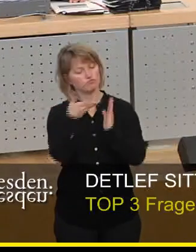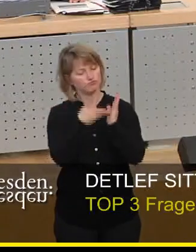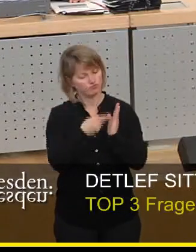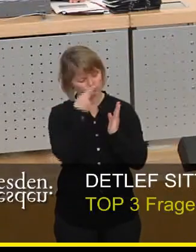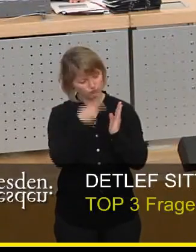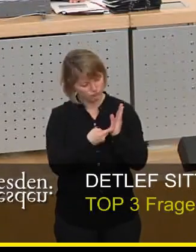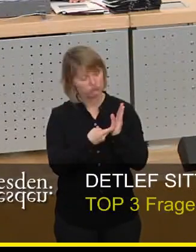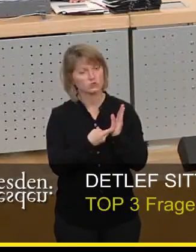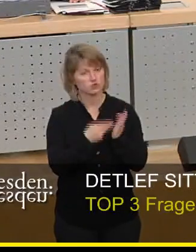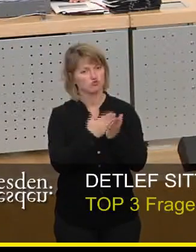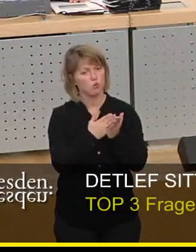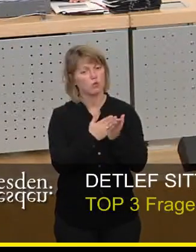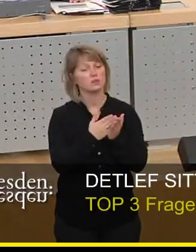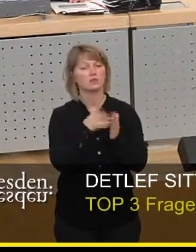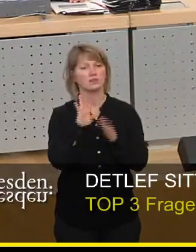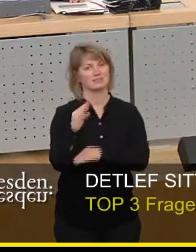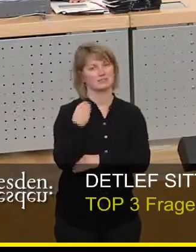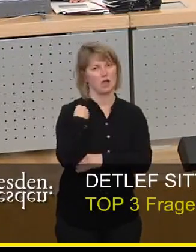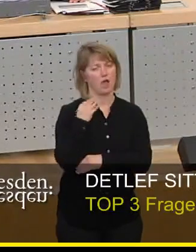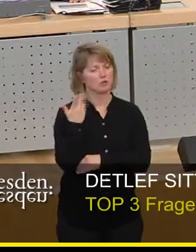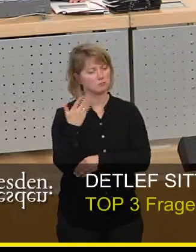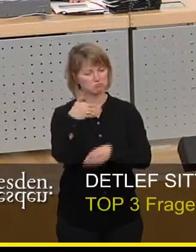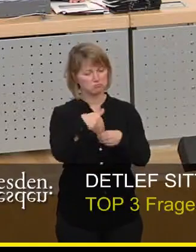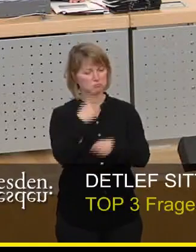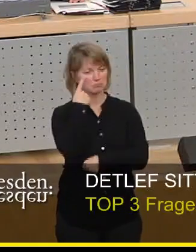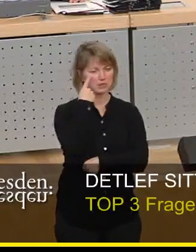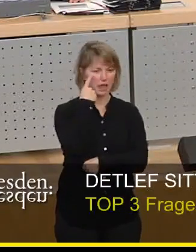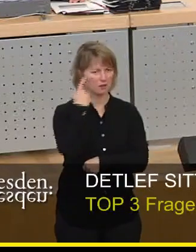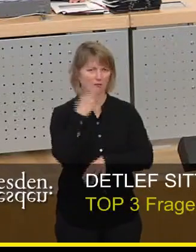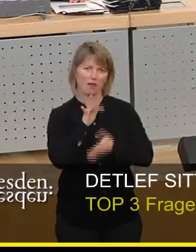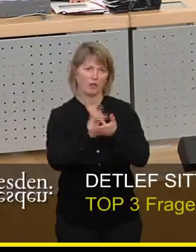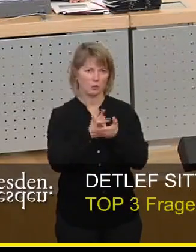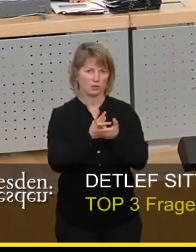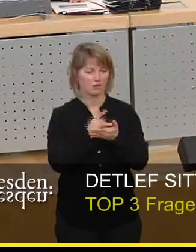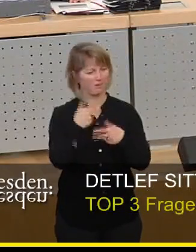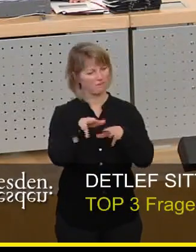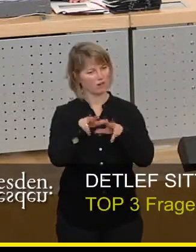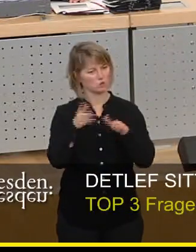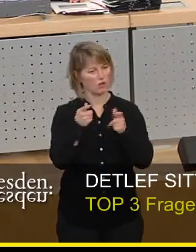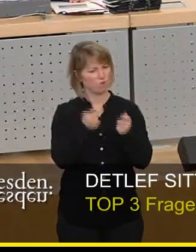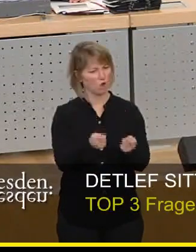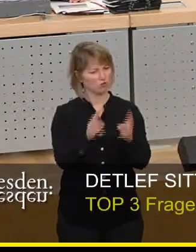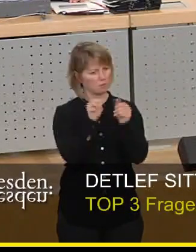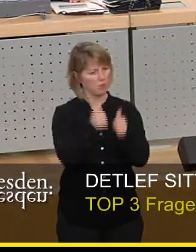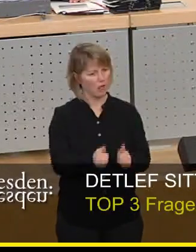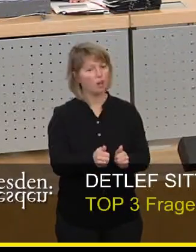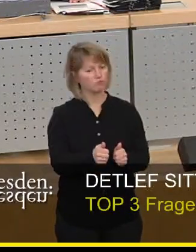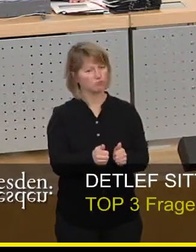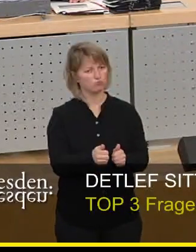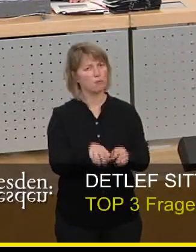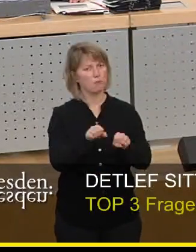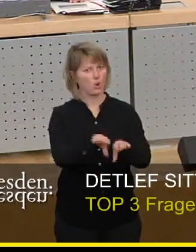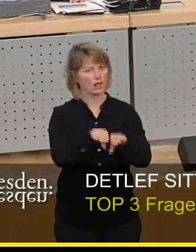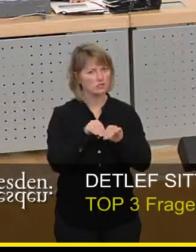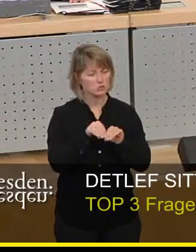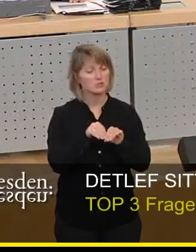Lebensangaben abgegeben und dabei mitgeteilt, dass keine grundsätzlichen Bedenken gegen das von der Verwaltung vorgeschlagene Modell bestehen. Heißt natürlich, dass es